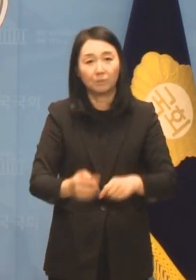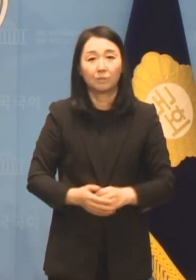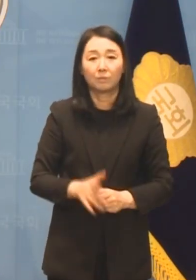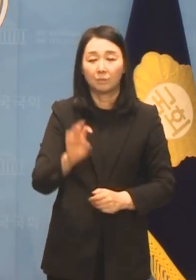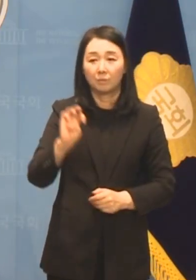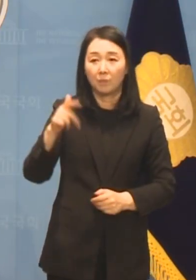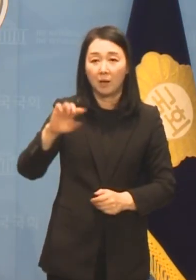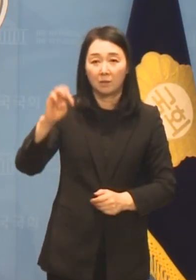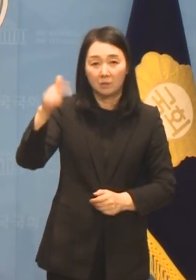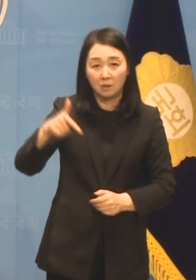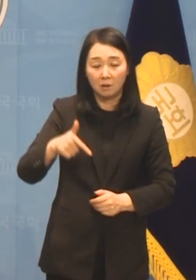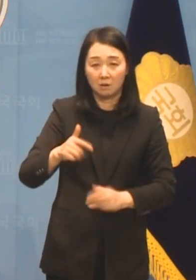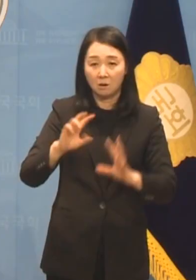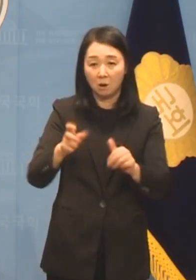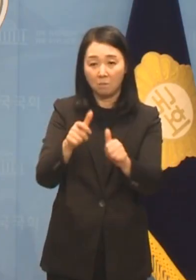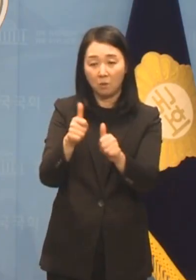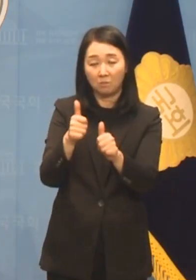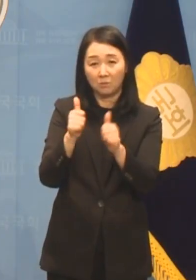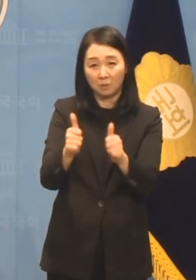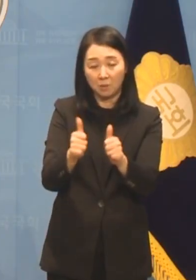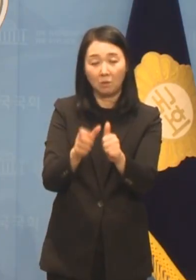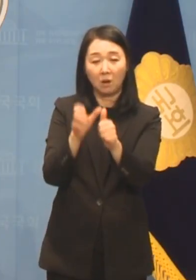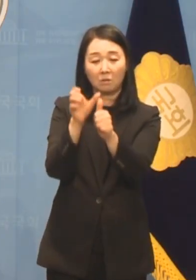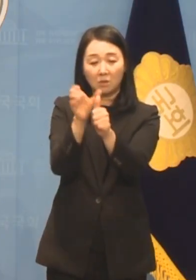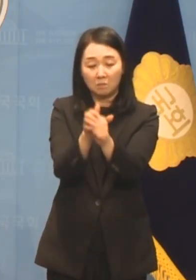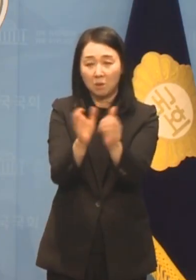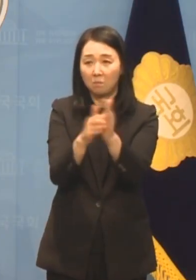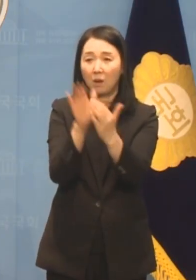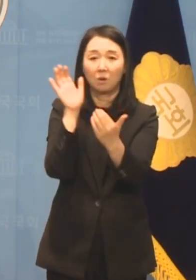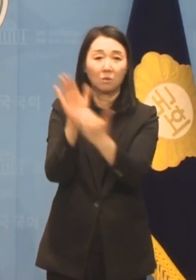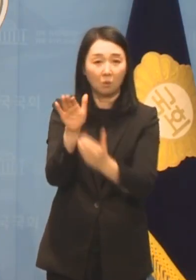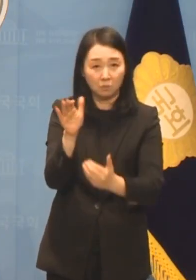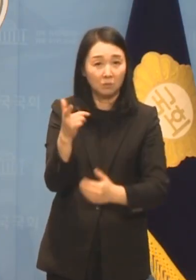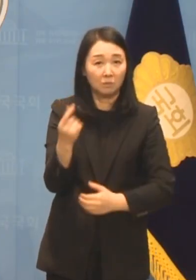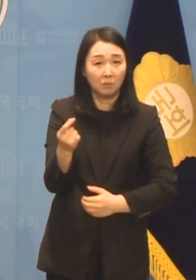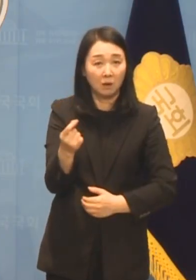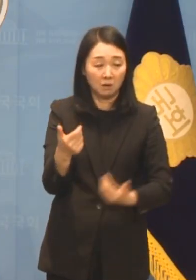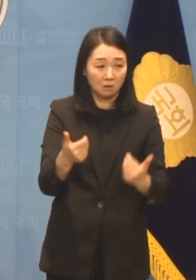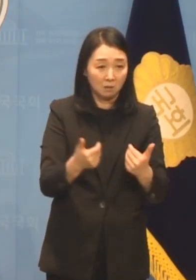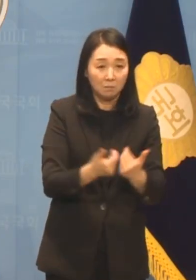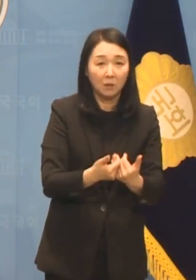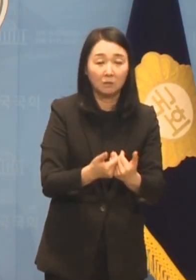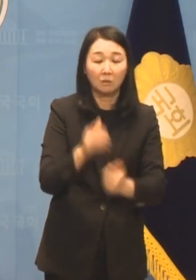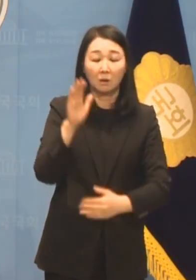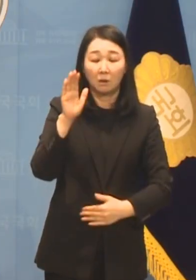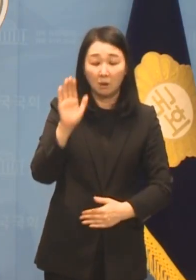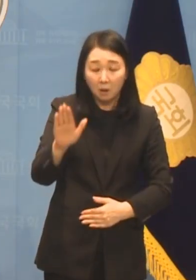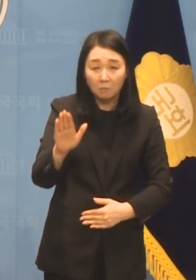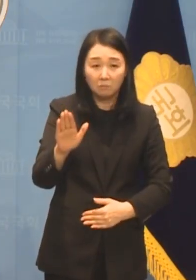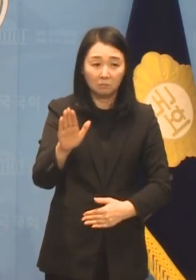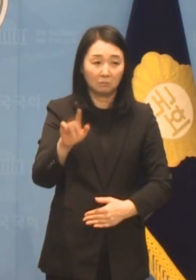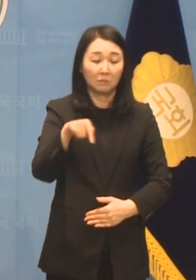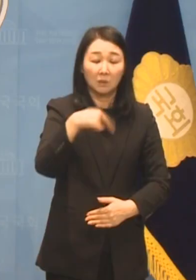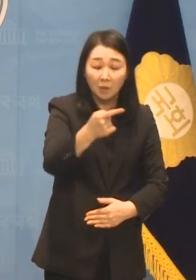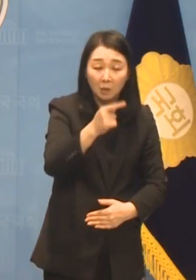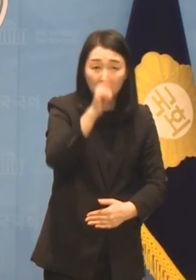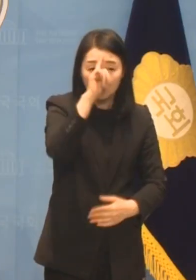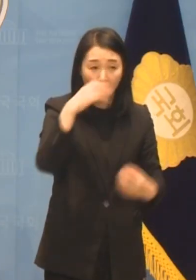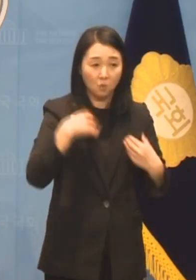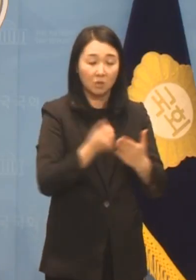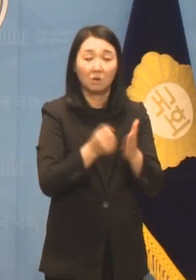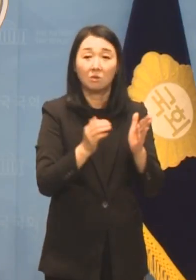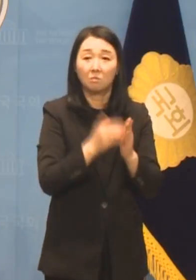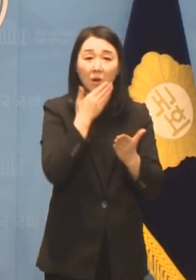마은혁 헌법재판관 후보자의 임명을 거부하더만 반대로 차기 정부가 결정해도 될